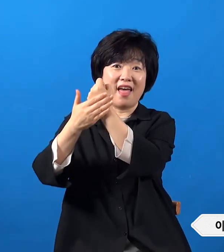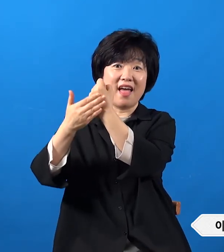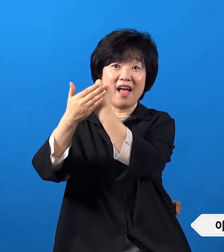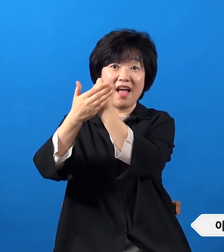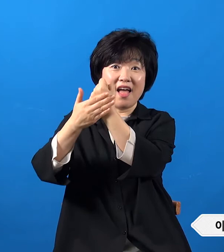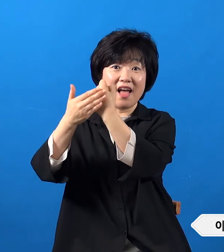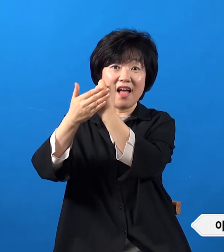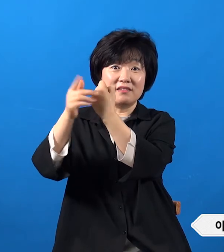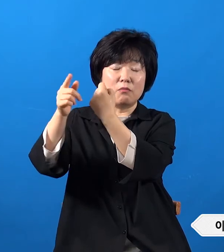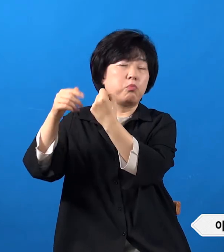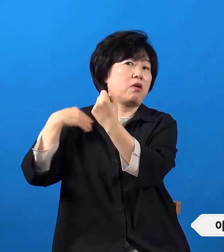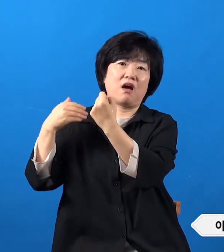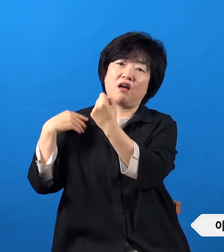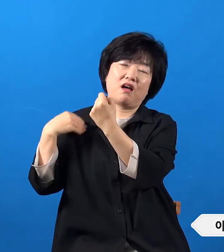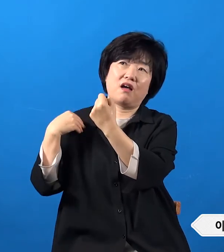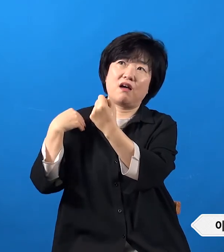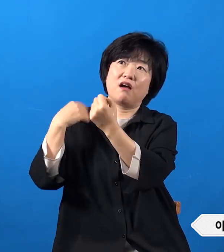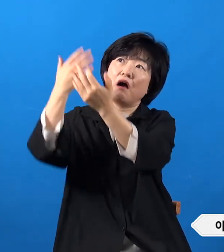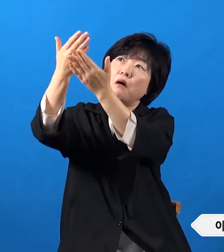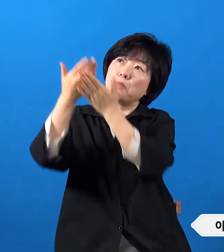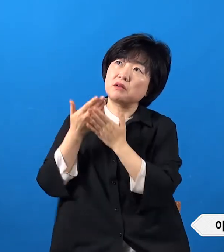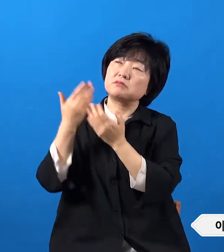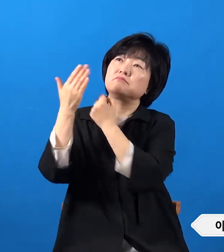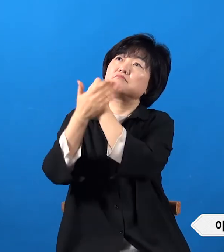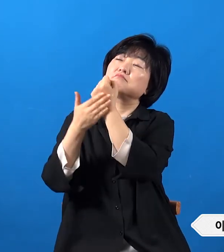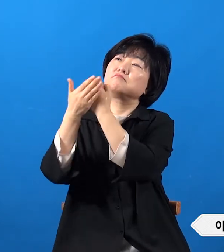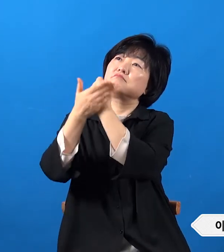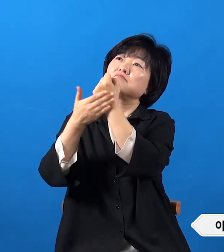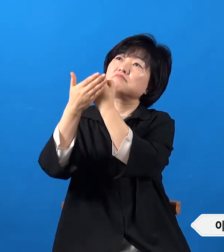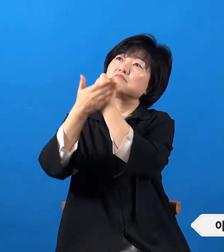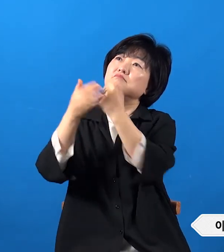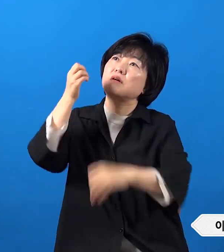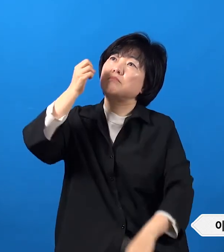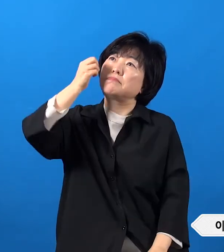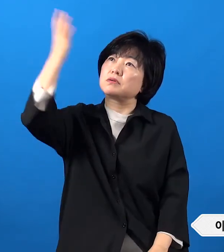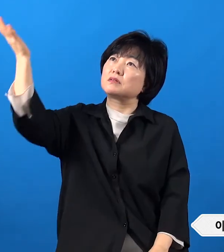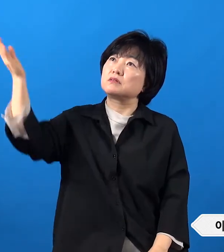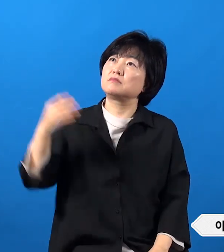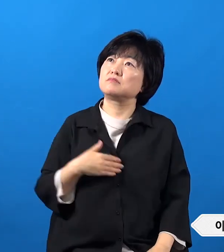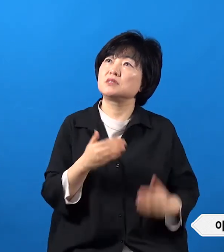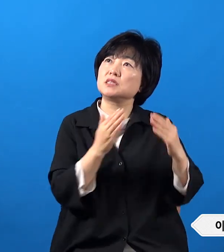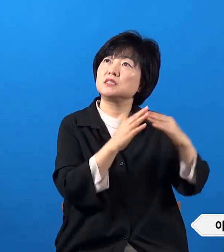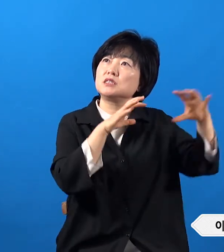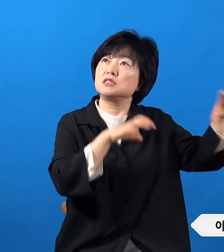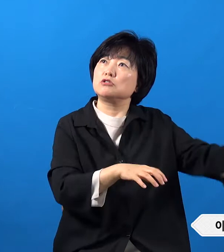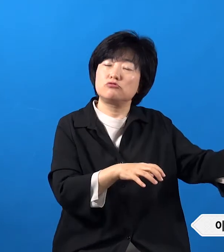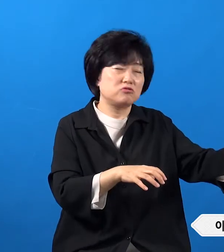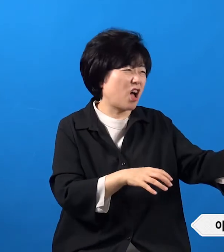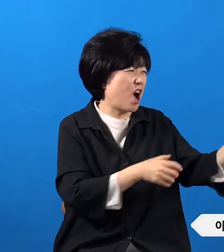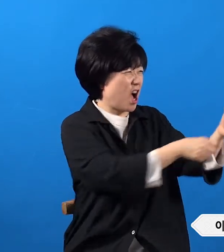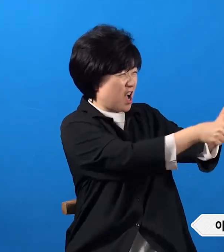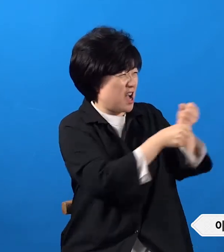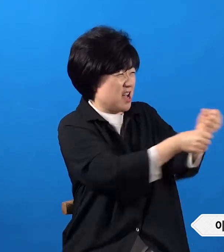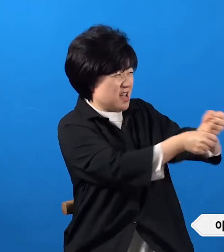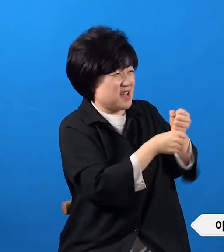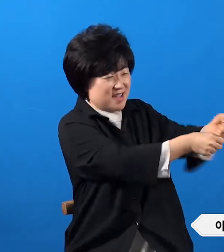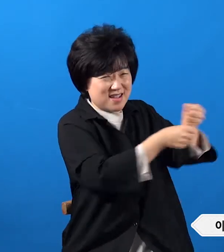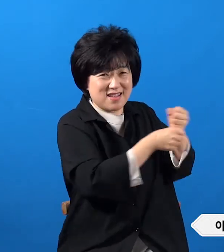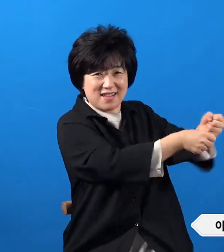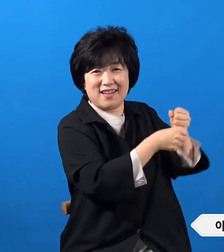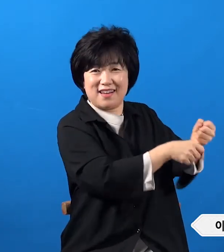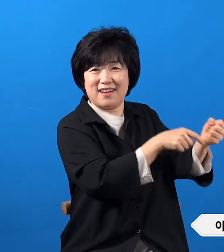은혜에 빚지고 살아. 그런데 이 은혜는 망각하고 너 이웃의 목을 붙들고 늘어지는 삶을 살고